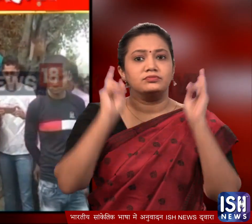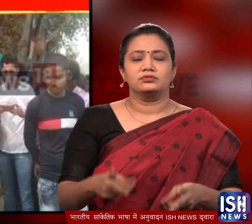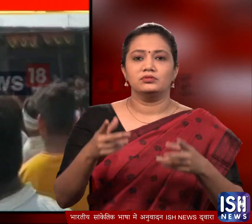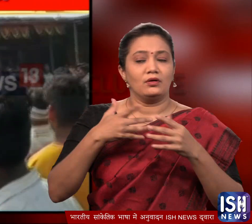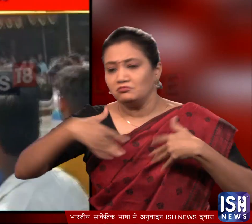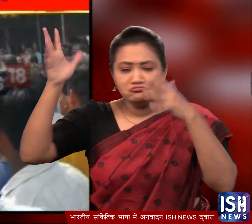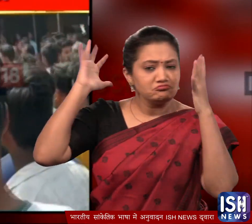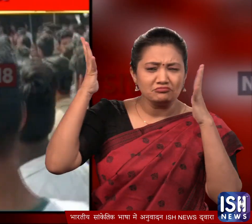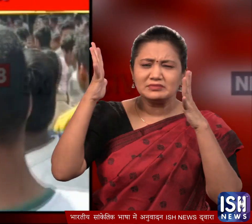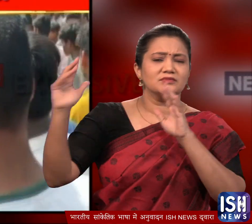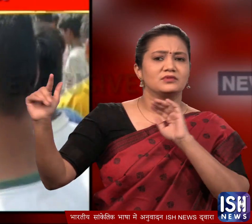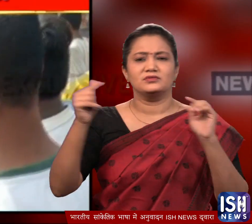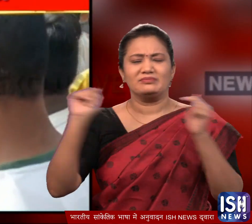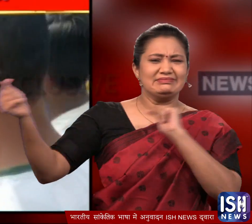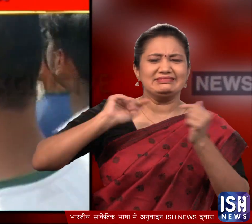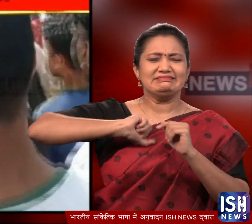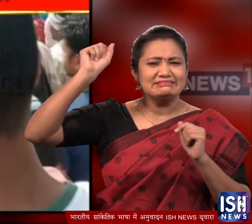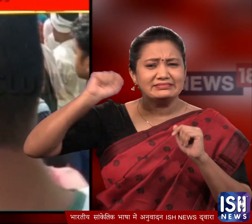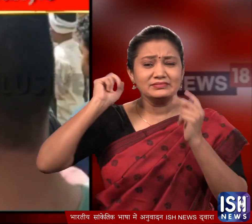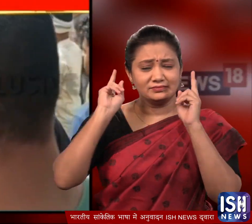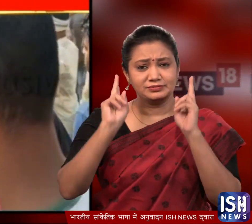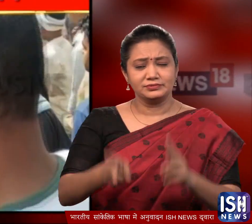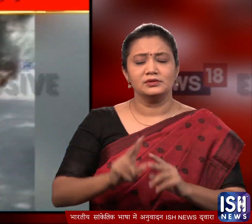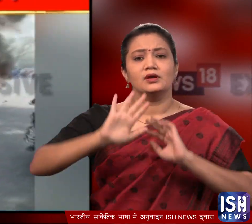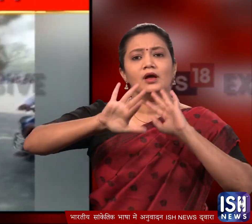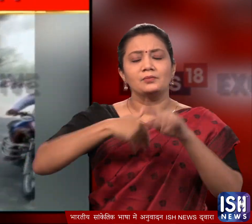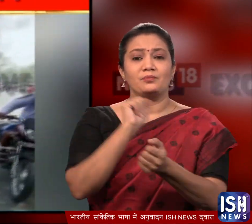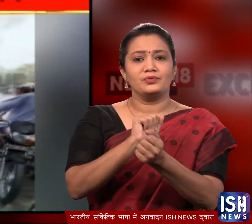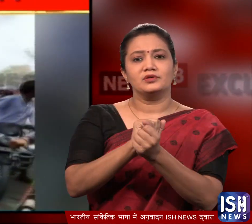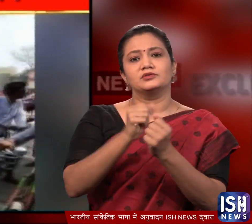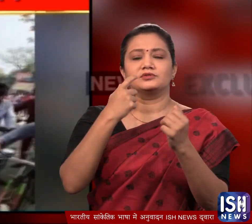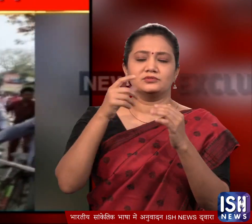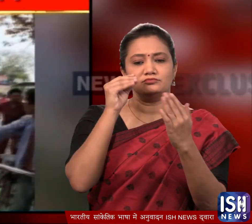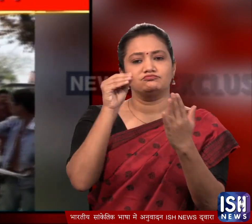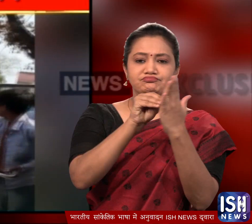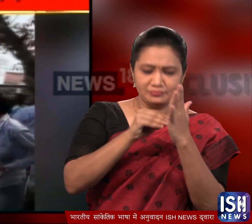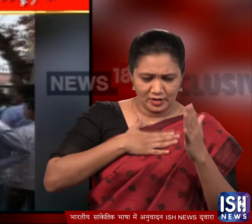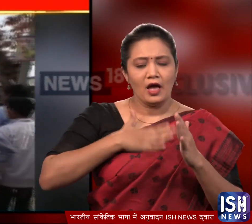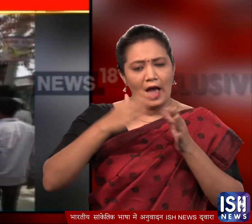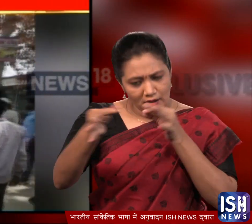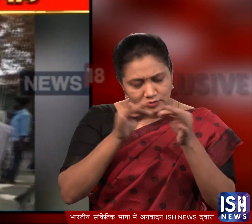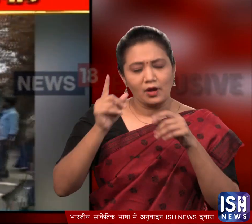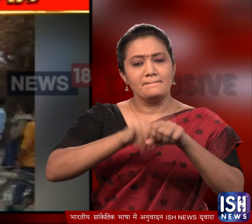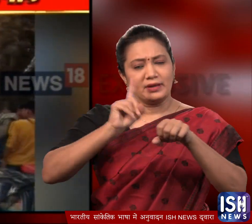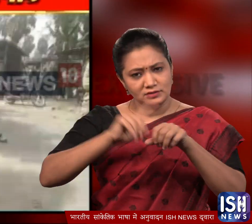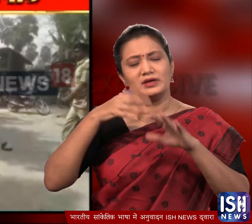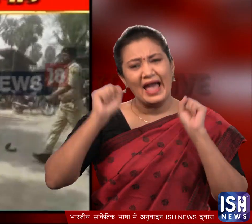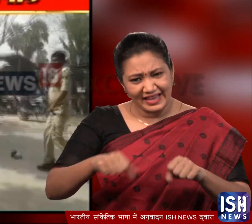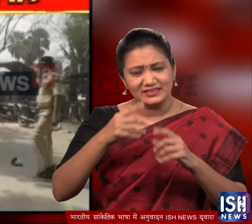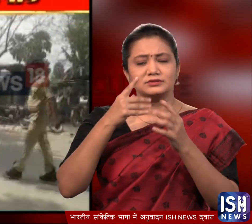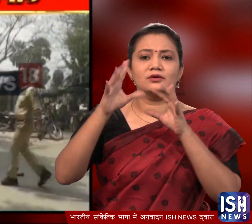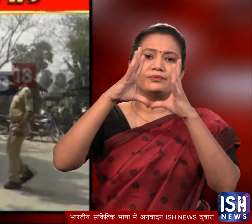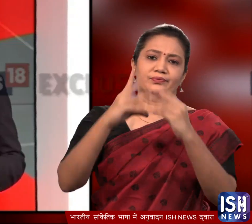को तैयार नहीं हुए। काफी देर तक वो लोग वहां बवाल करते रहे। बाद में पुलिस ने आरोपियों के खिलाफ कार्रवाई का भरोसा देकर गुस्साए लोगों को शांत